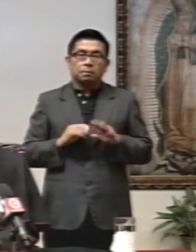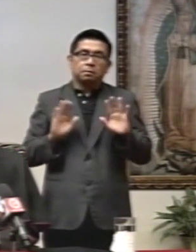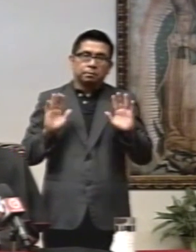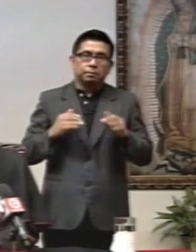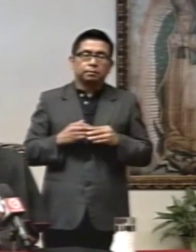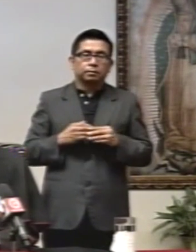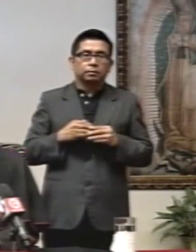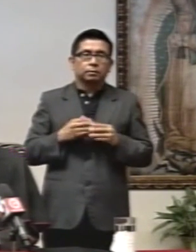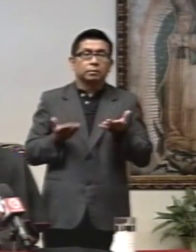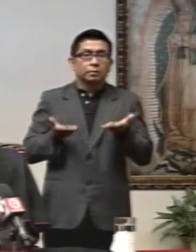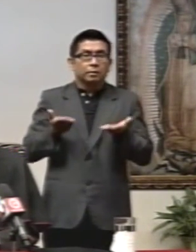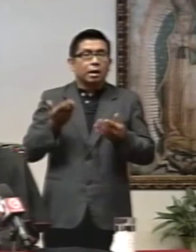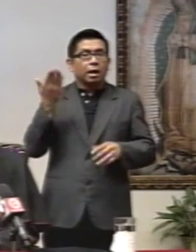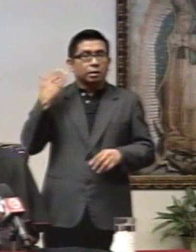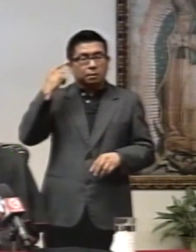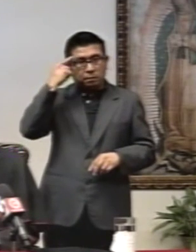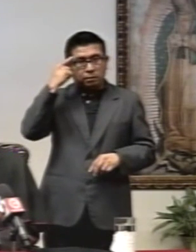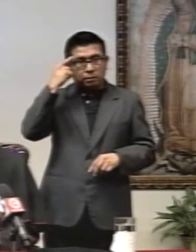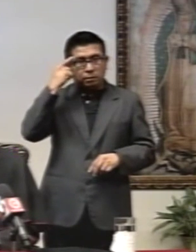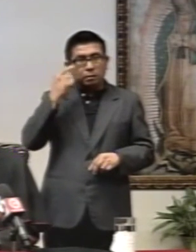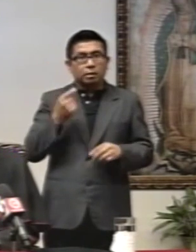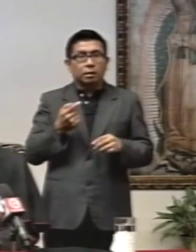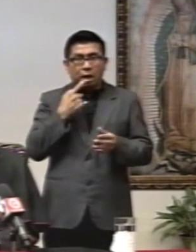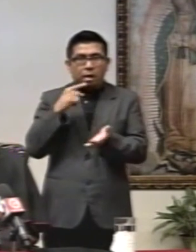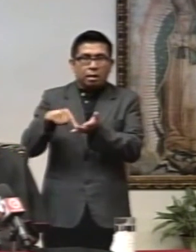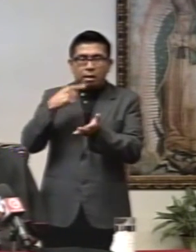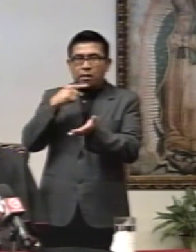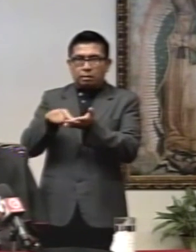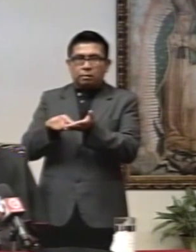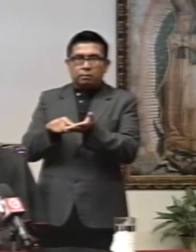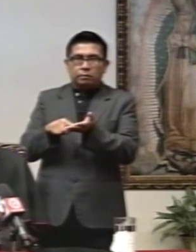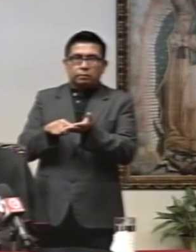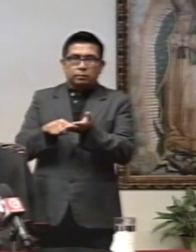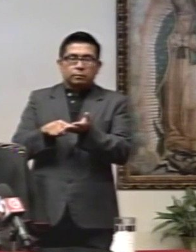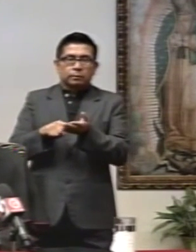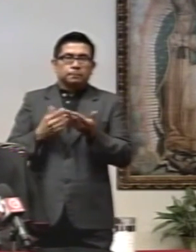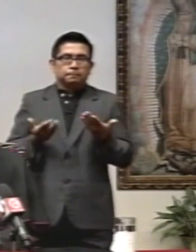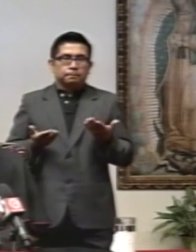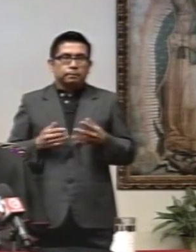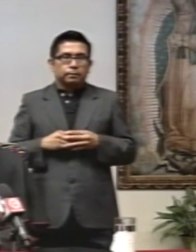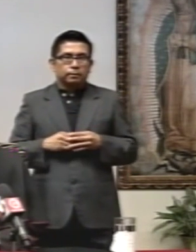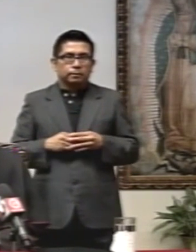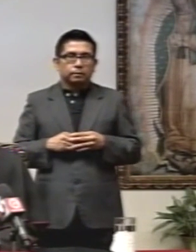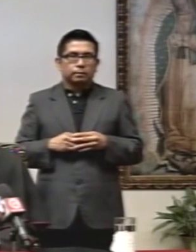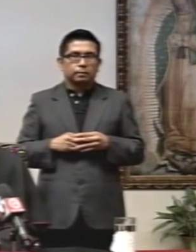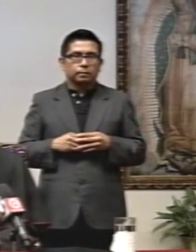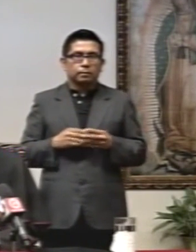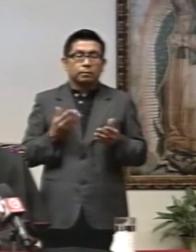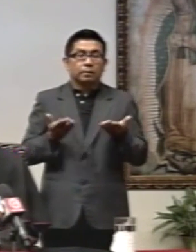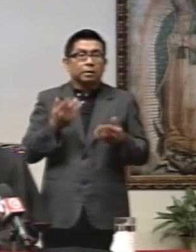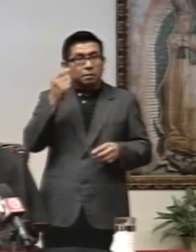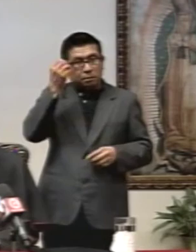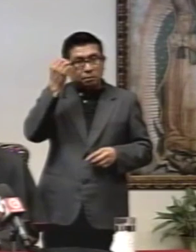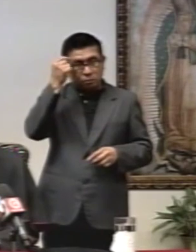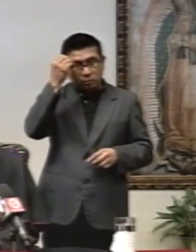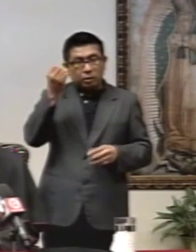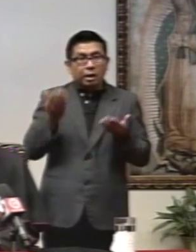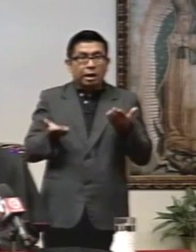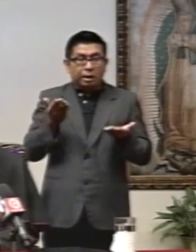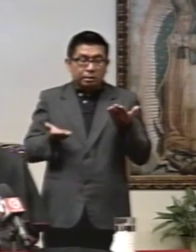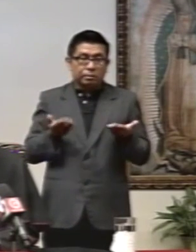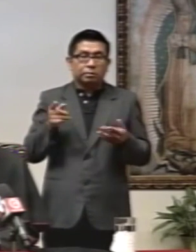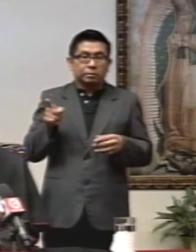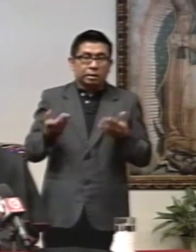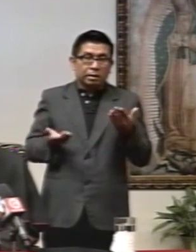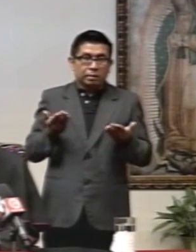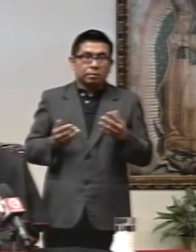se supuso en su momento y hubieron denuncias, etcétera. Entonces, hay una suposición, y